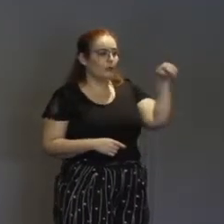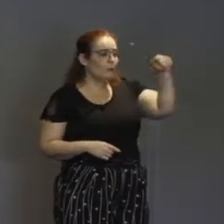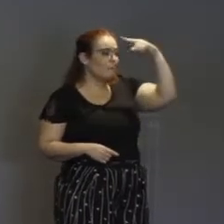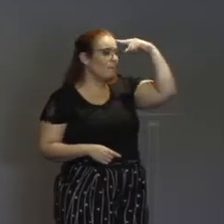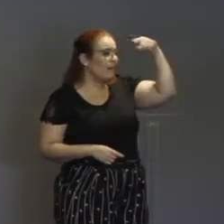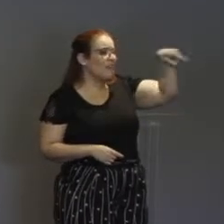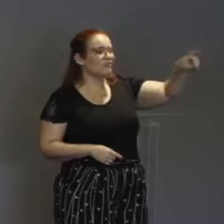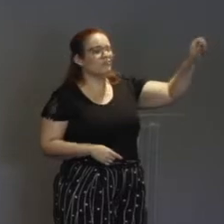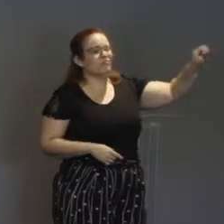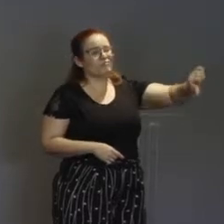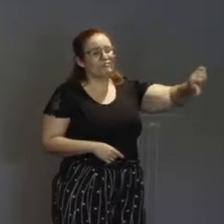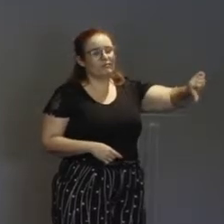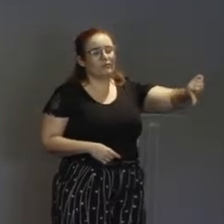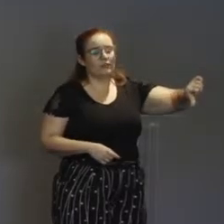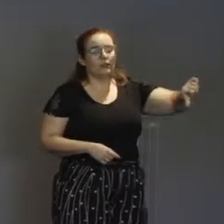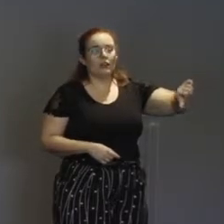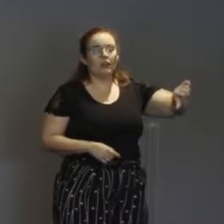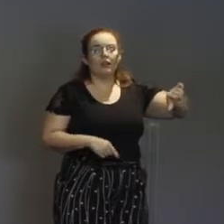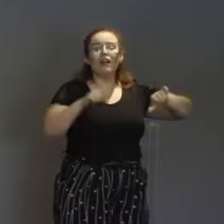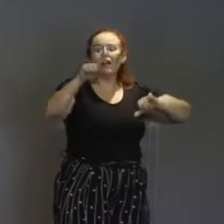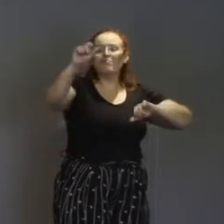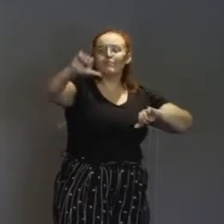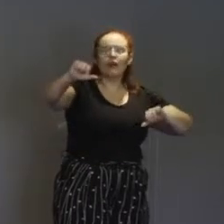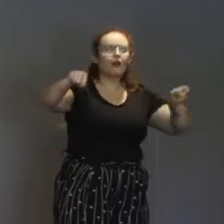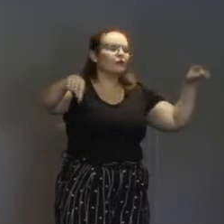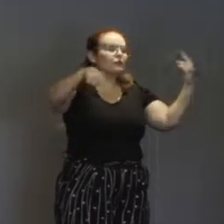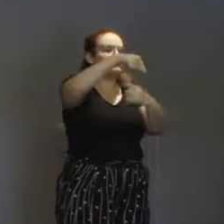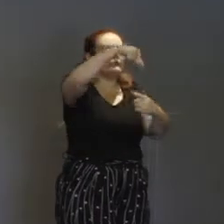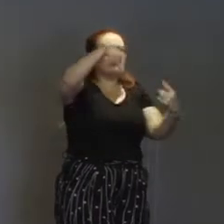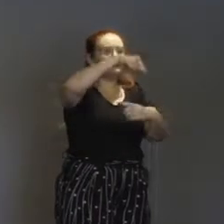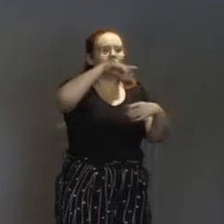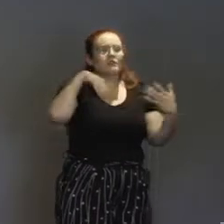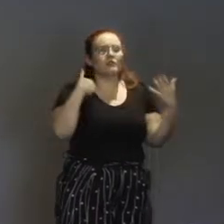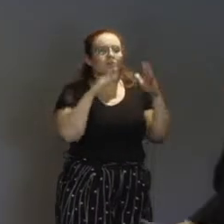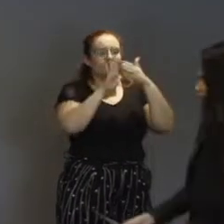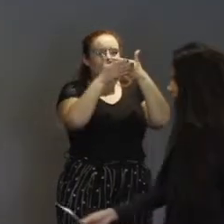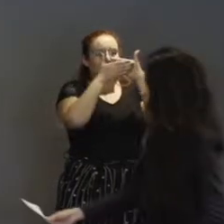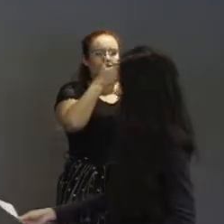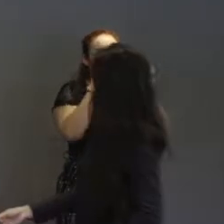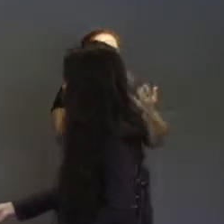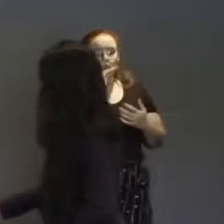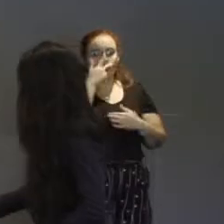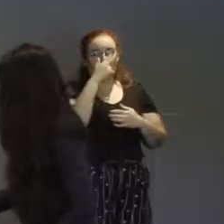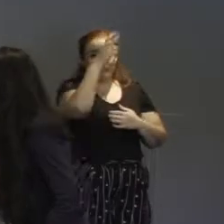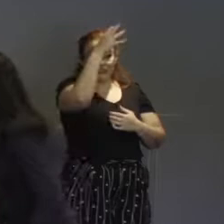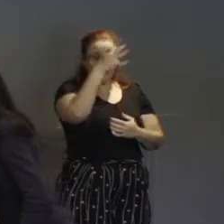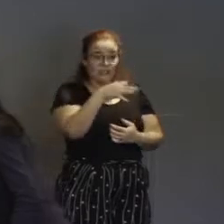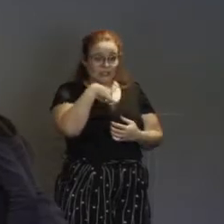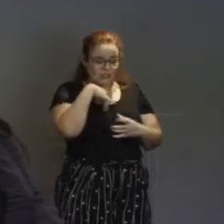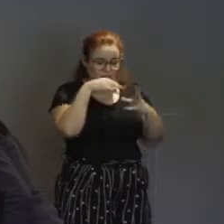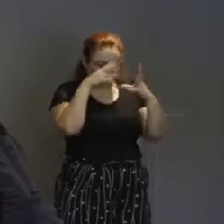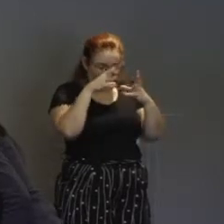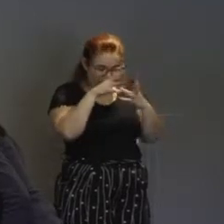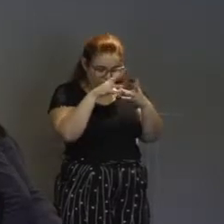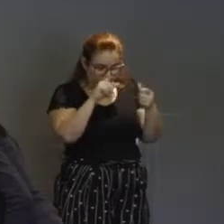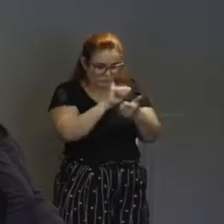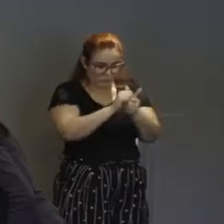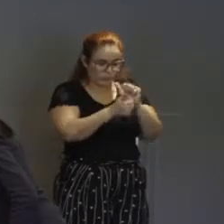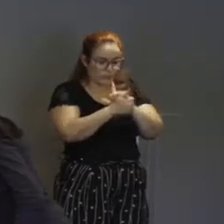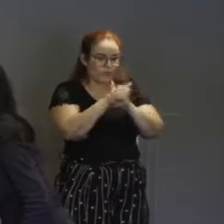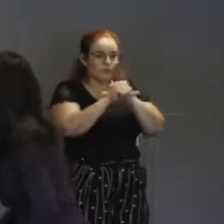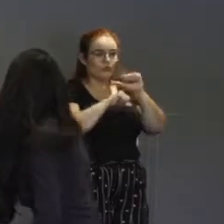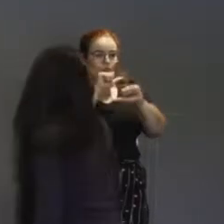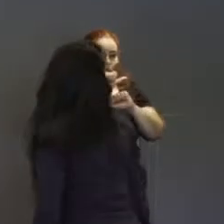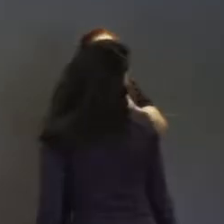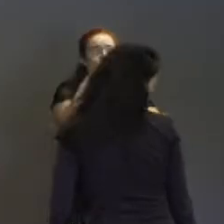incompetente e um se fecha dentro das suas próprias certezas. Eu acho que desconstruir certezas, eu falei essa palavra aqui antes, eu já falei ontem na